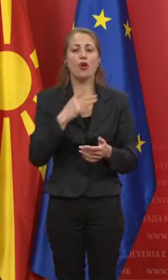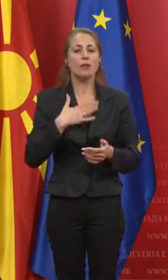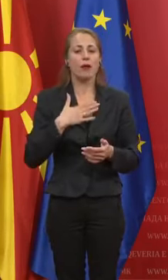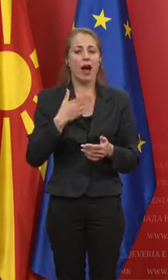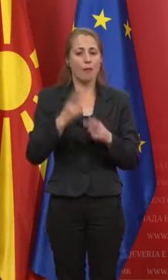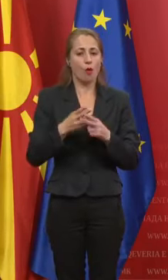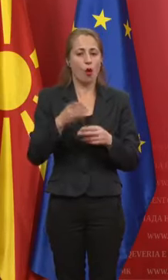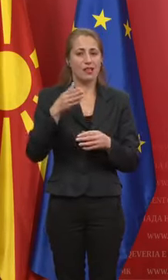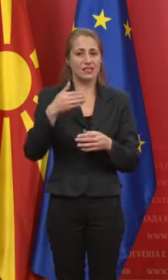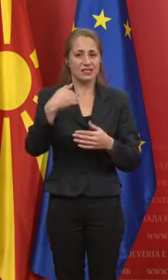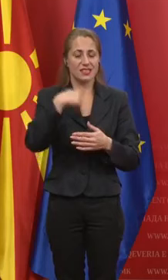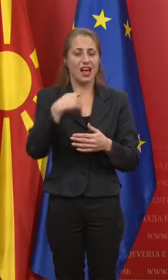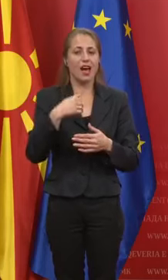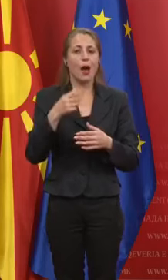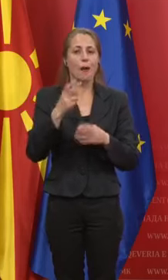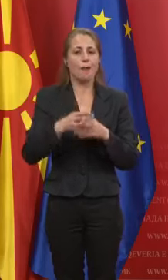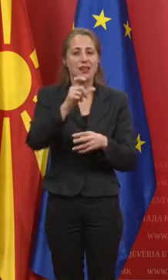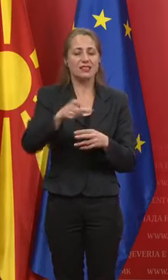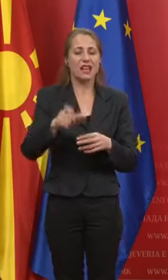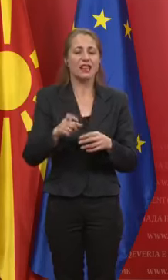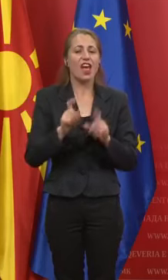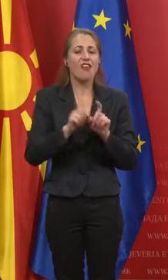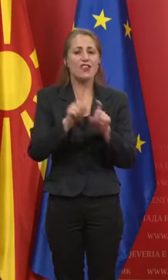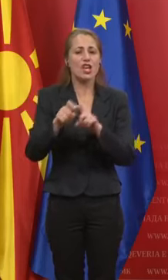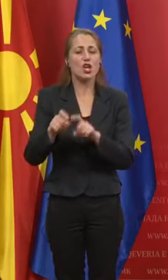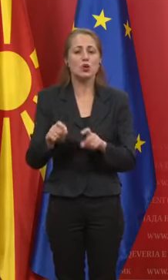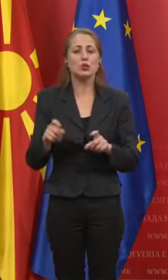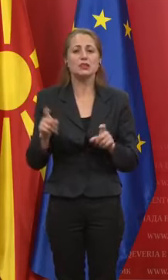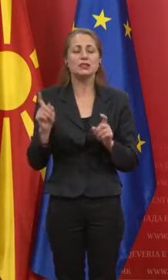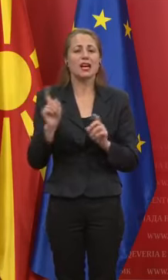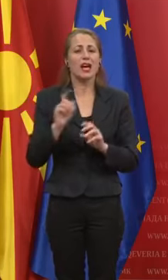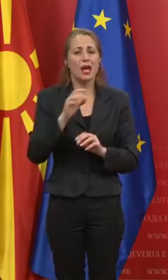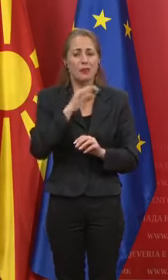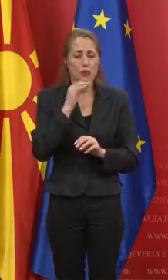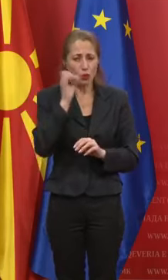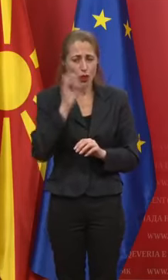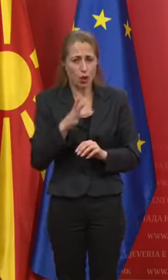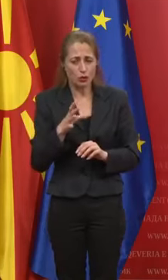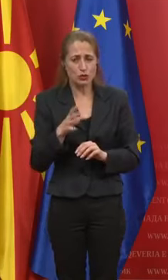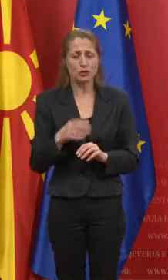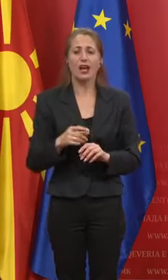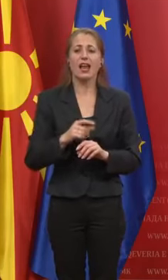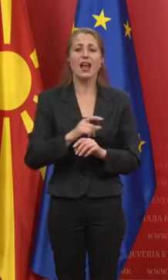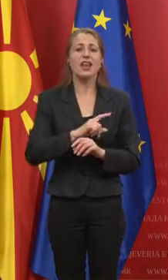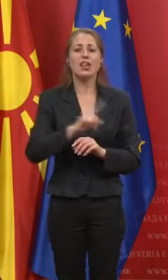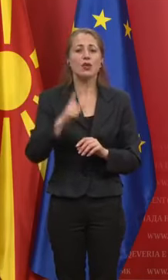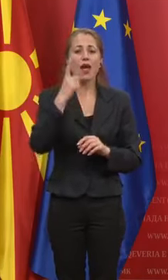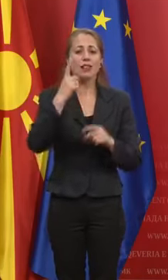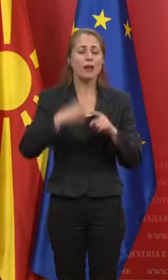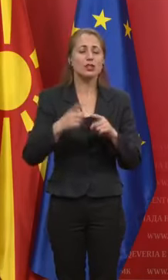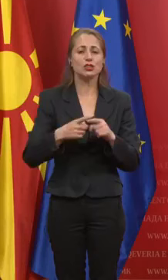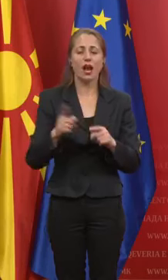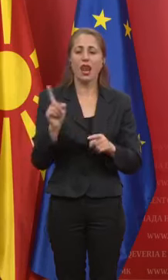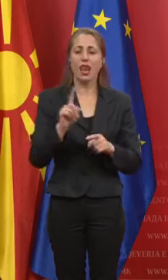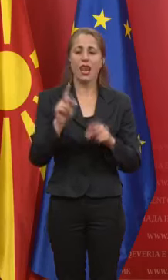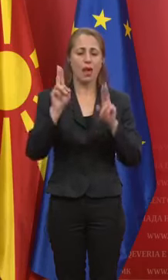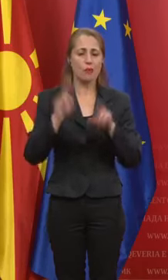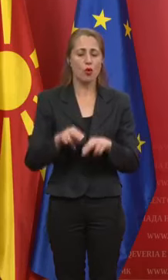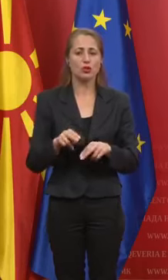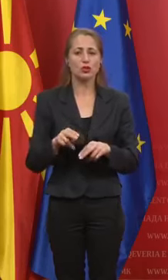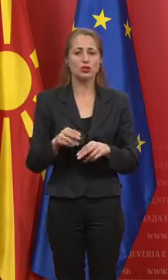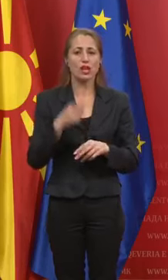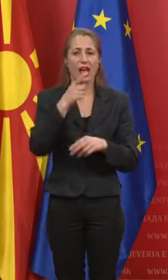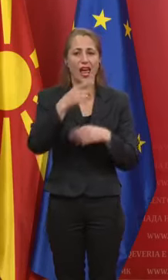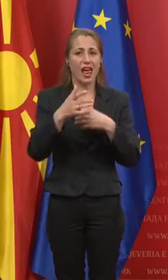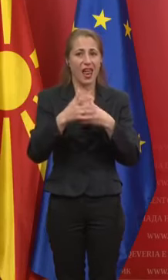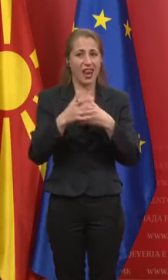Едноставно, вирусот е многу непредвидлив. Не постои ниту еден фактор кој што може да им укаже на клиничарите